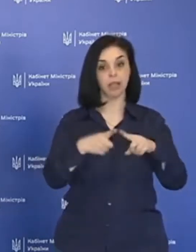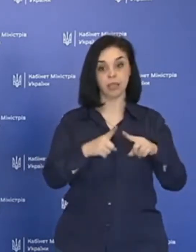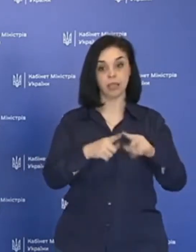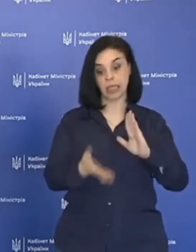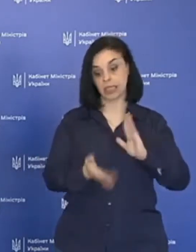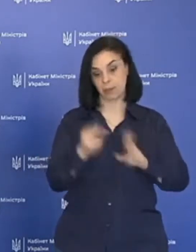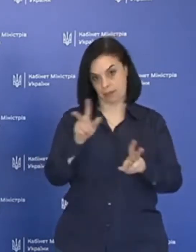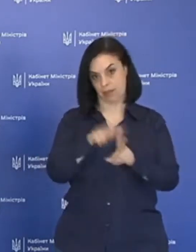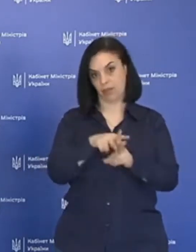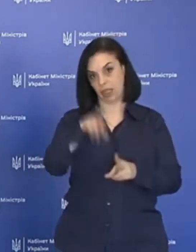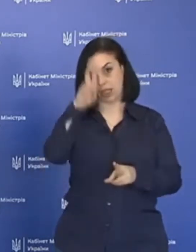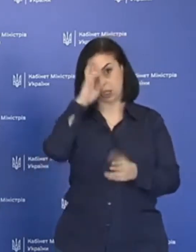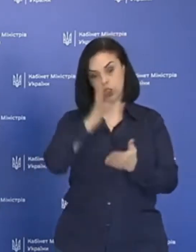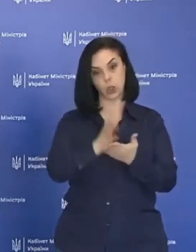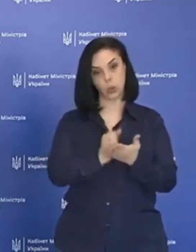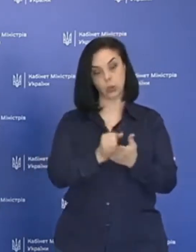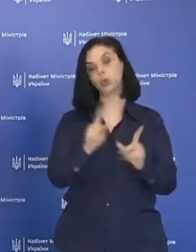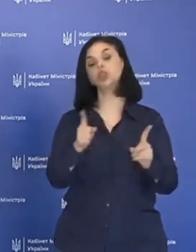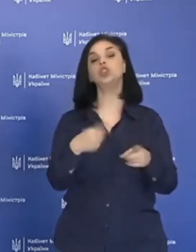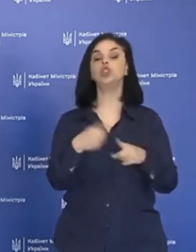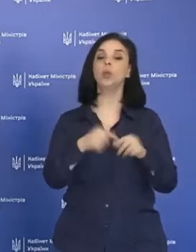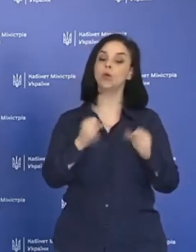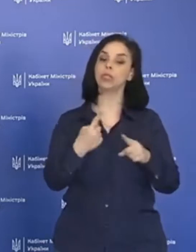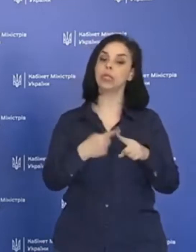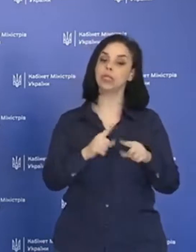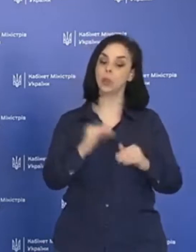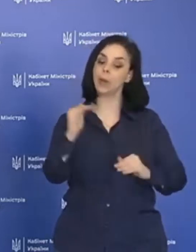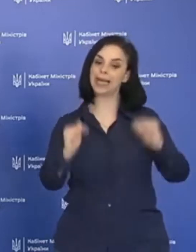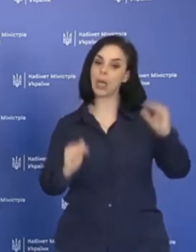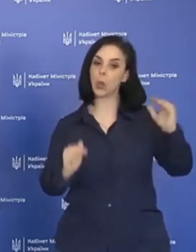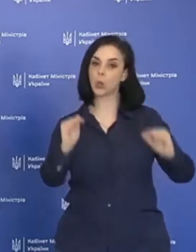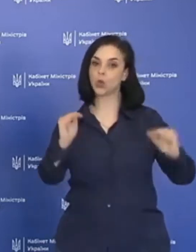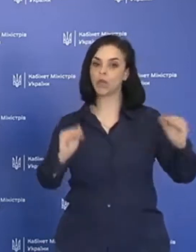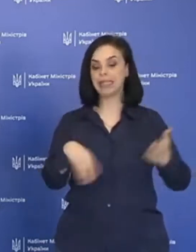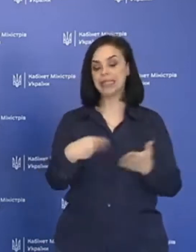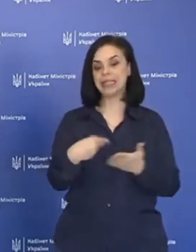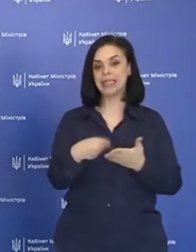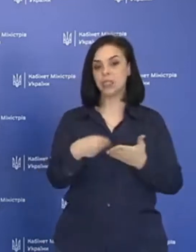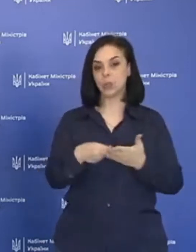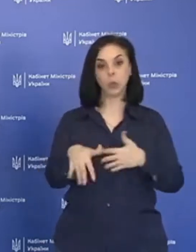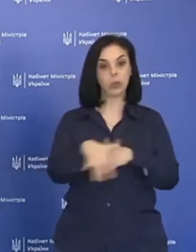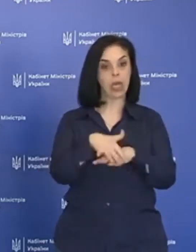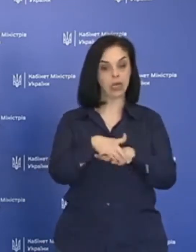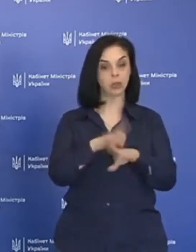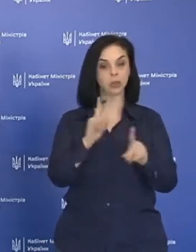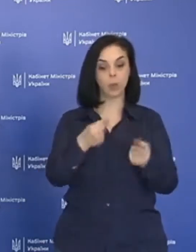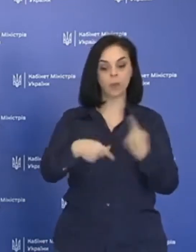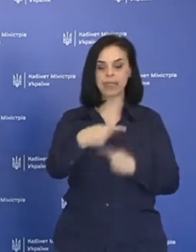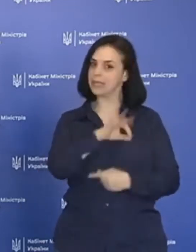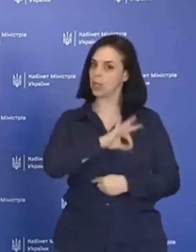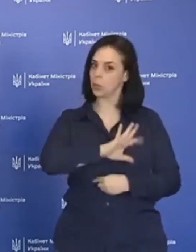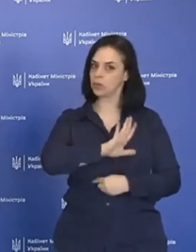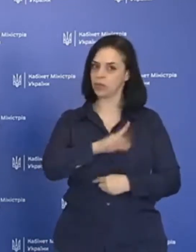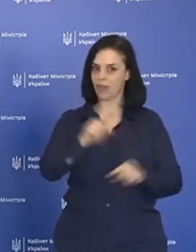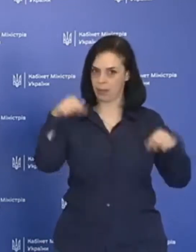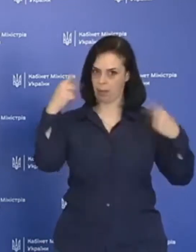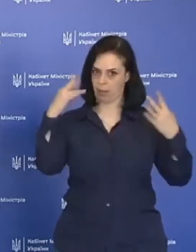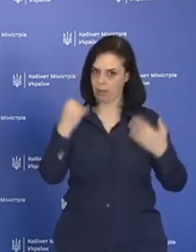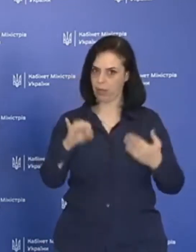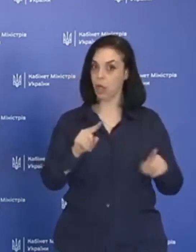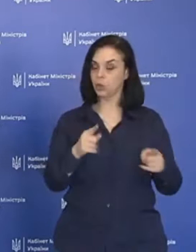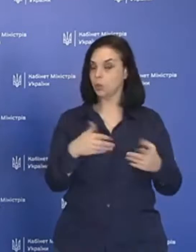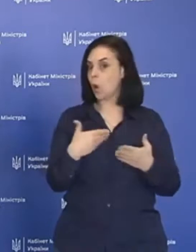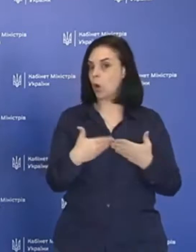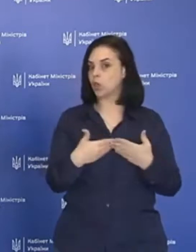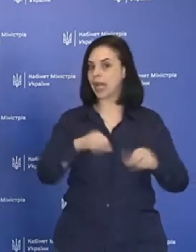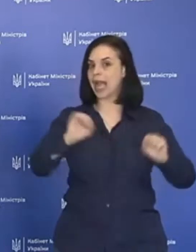зніме навантаження на держресурс. І чи можна на цьому регулювати ціну на ринку, щоб бізнес не користувався панікою? Чому